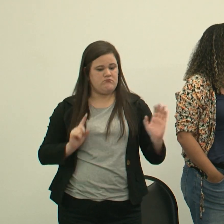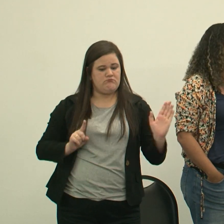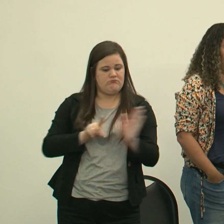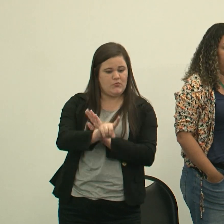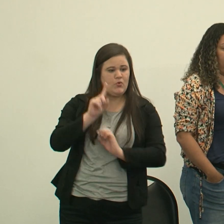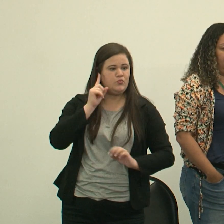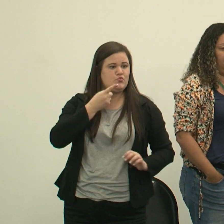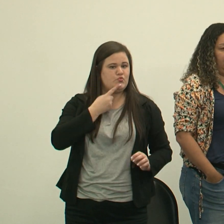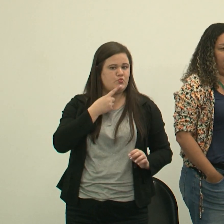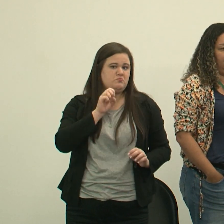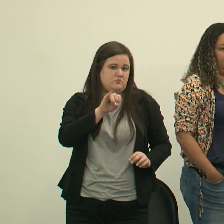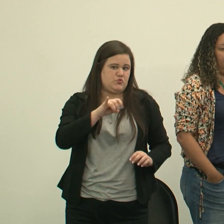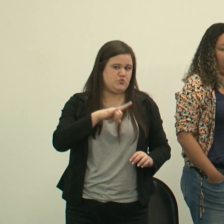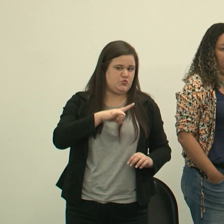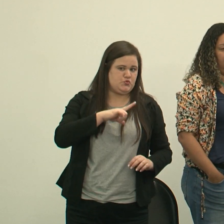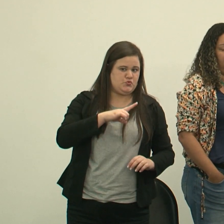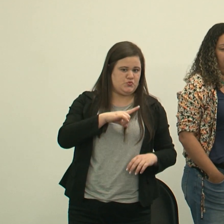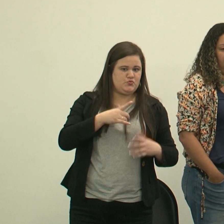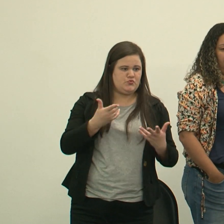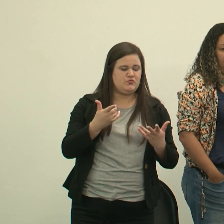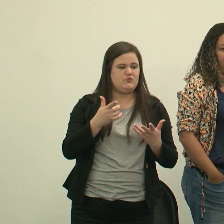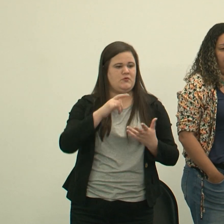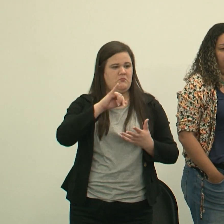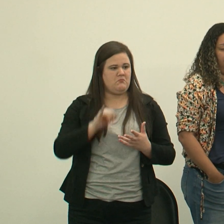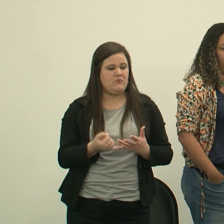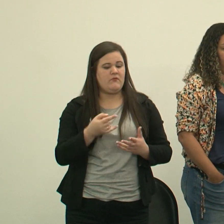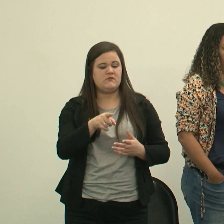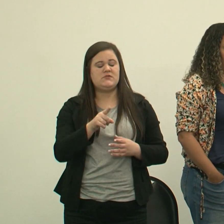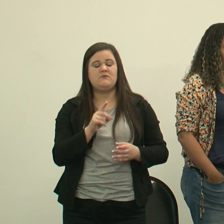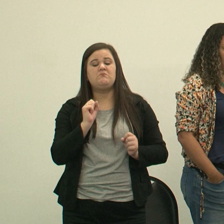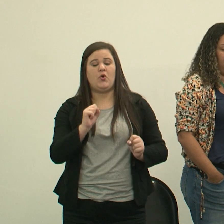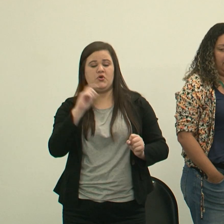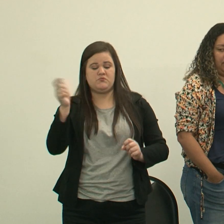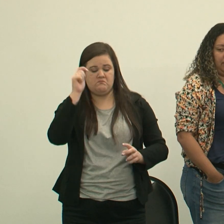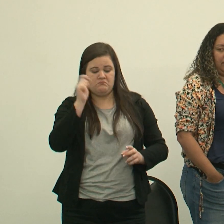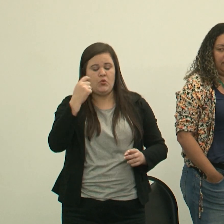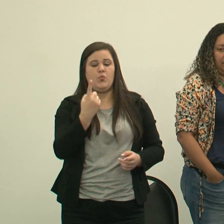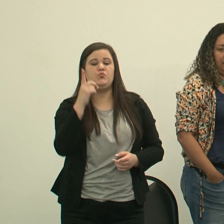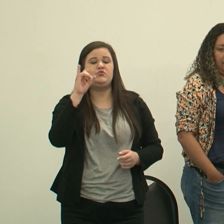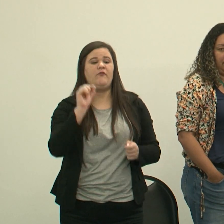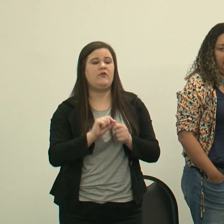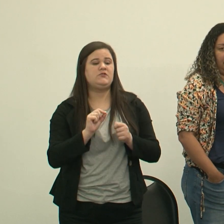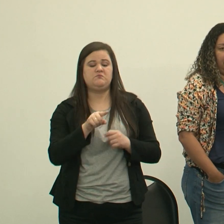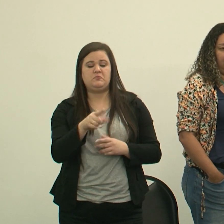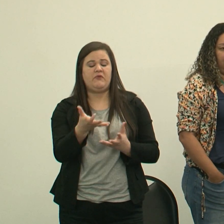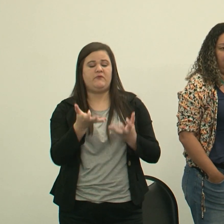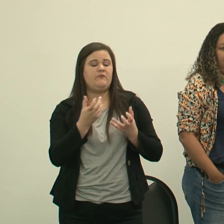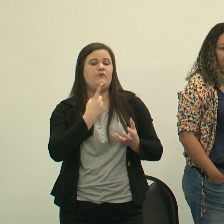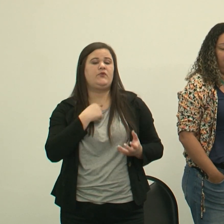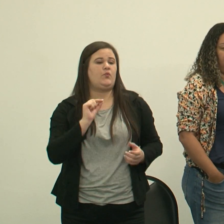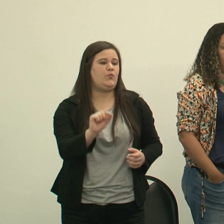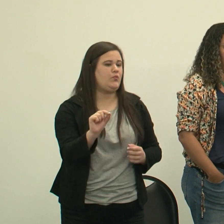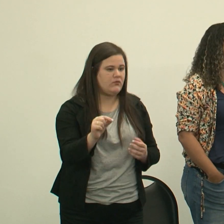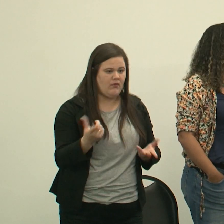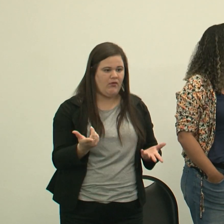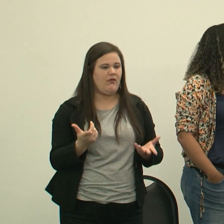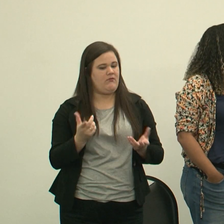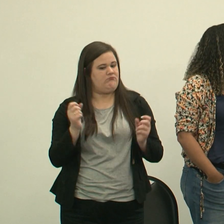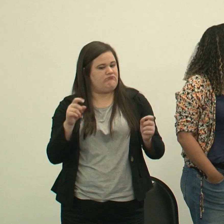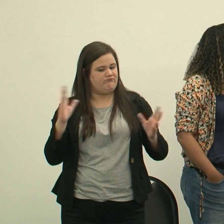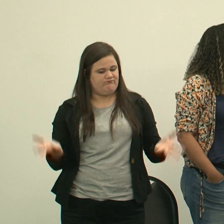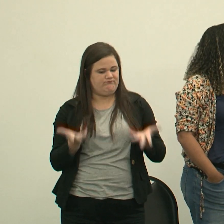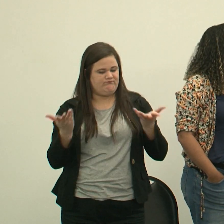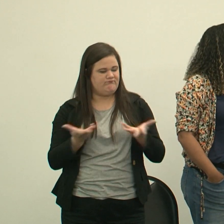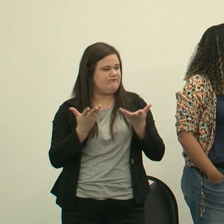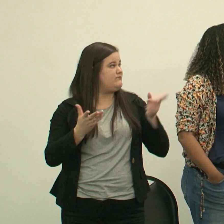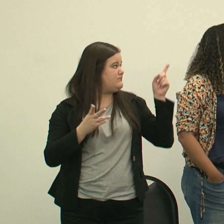surdo também, se você tivesse a chance de ser aí Harry Potter por um dia, que tipo de feitiço você faria? E repara que o feitiço que